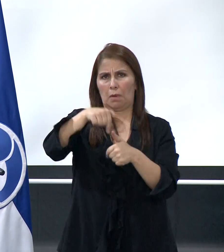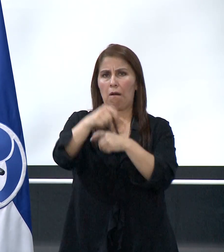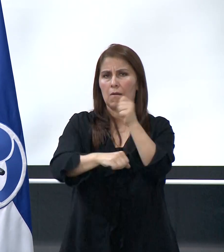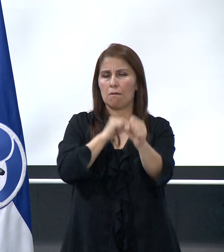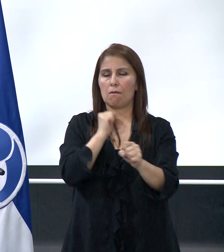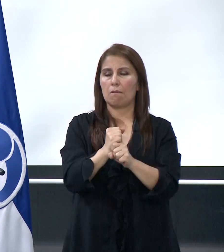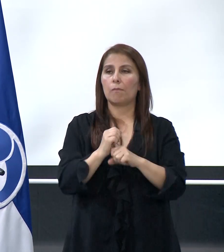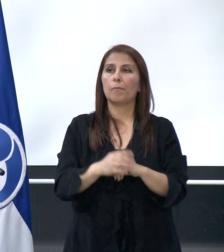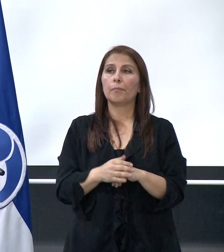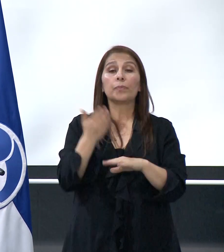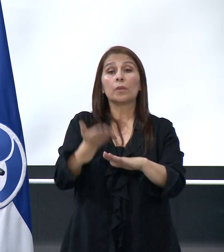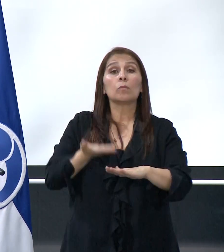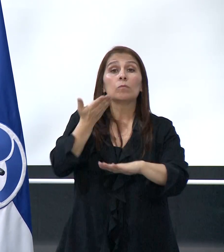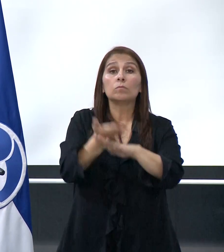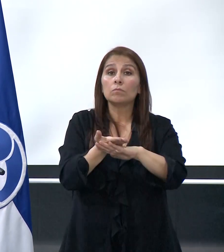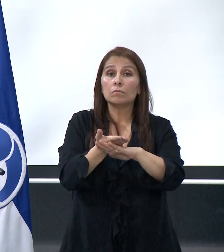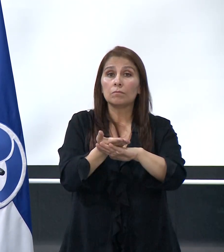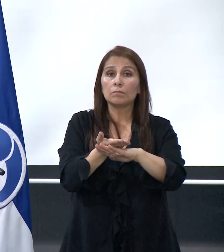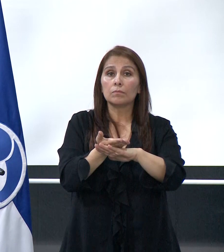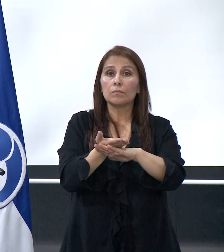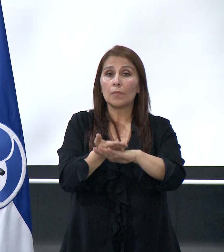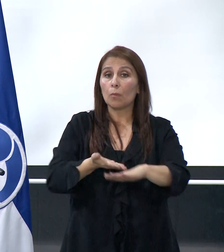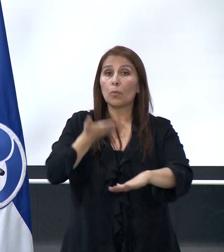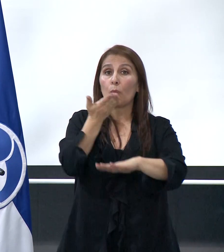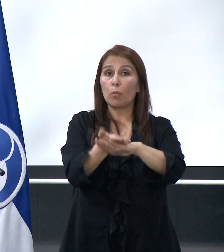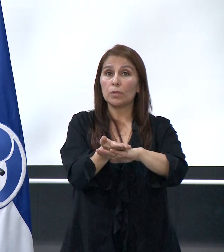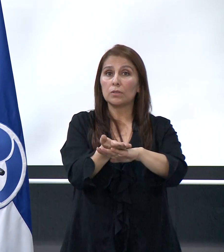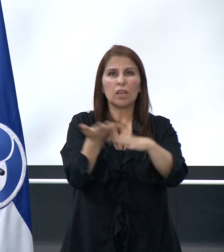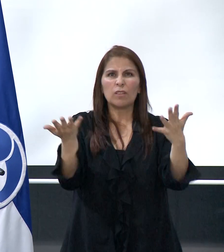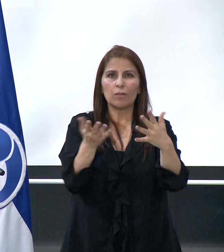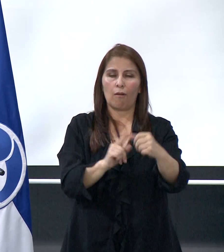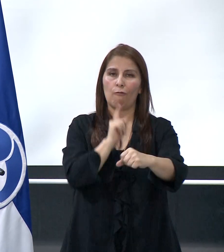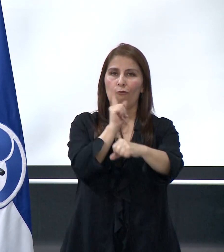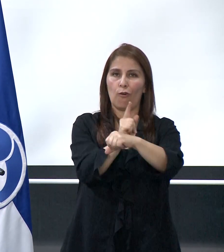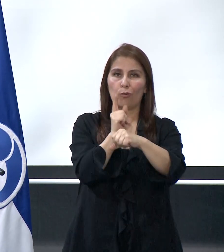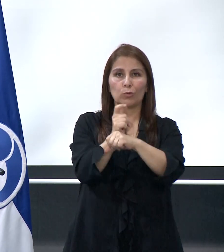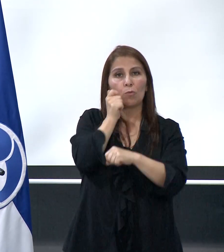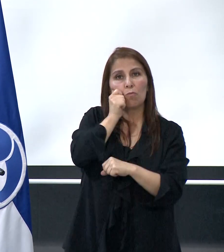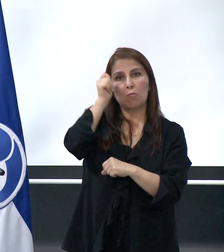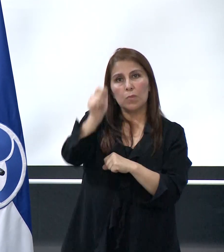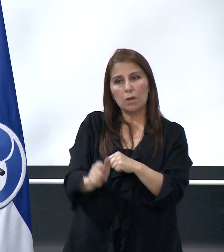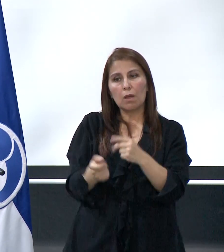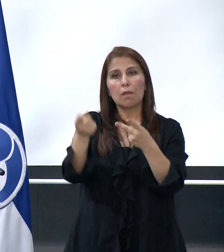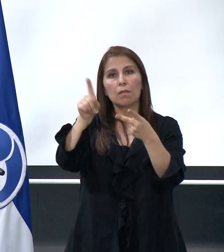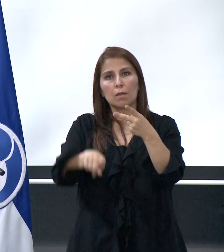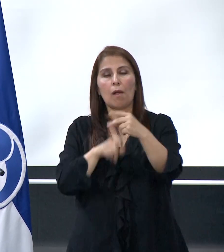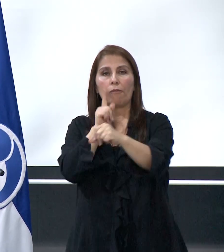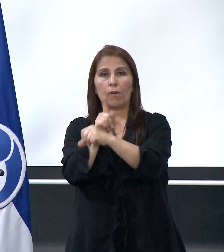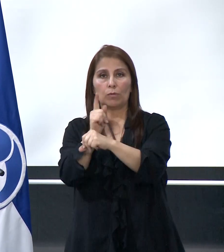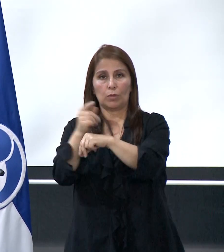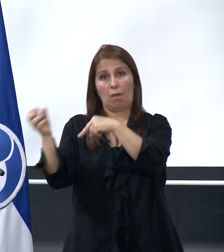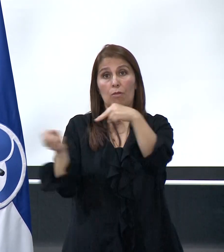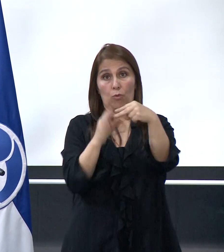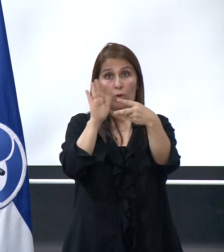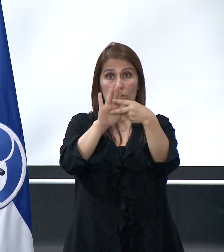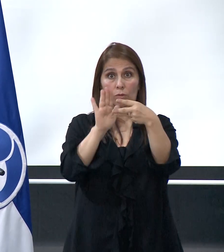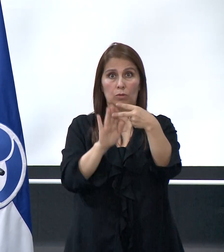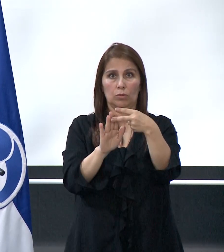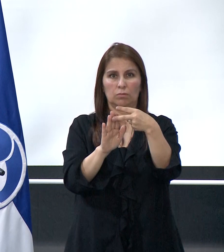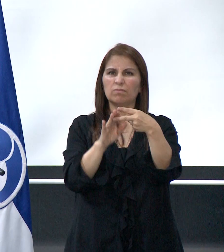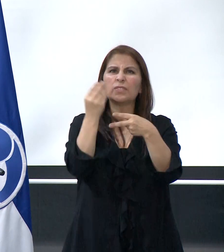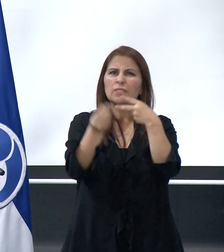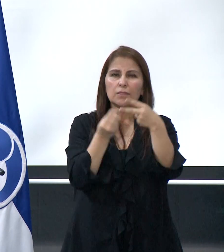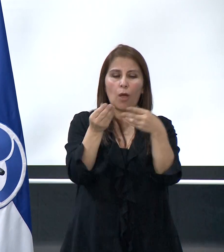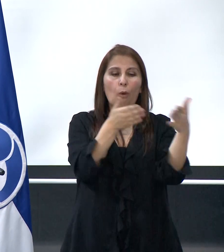hemos propuesto al interior de la facultad de humanidades también el interior de la facultad de educación cursos